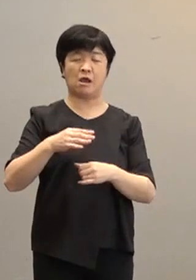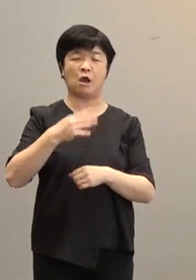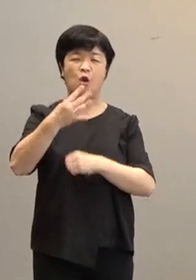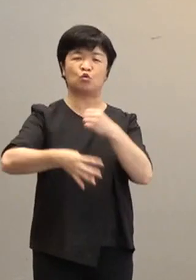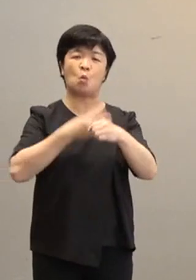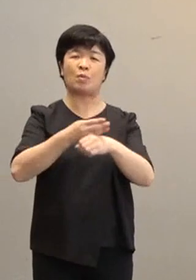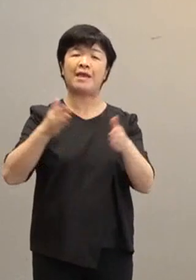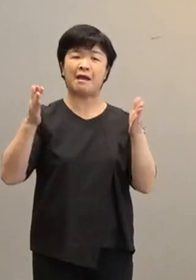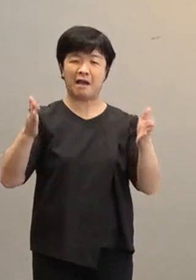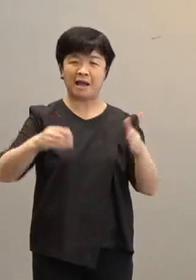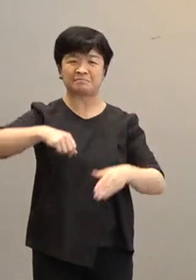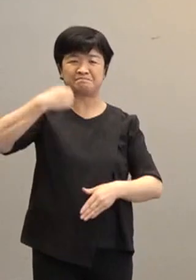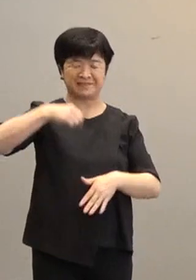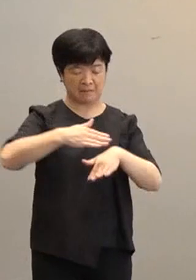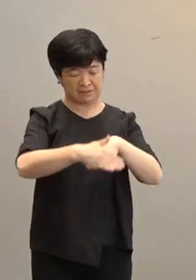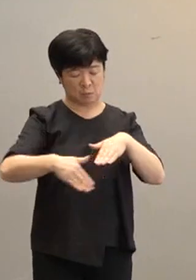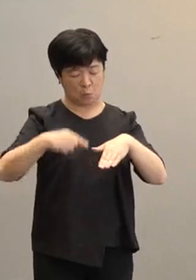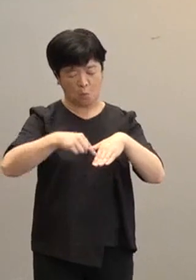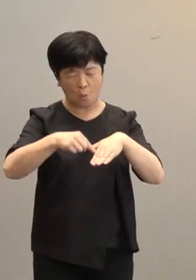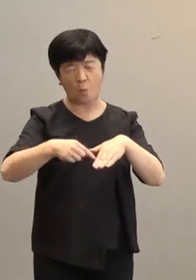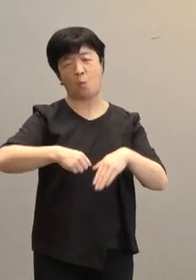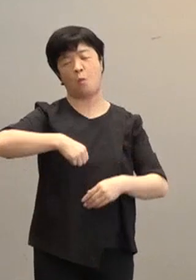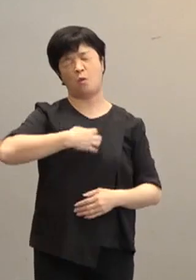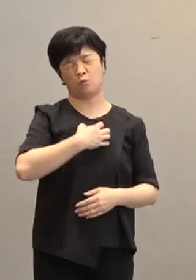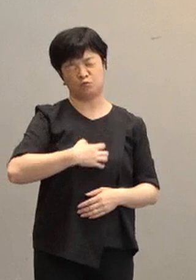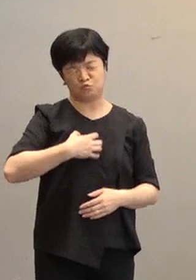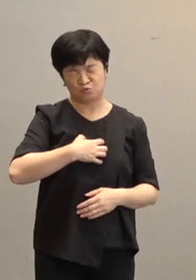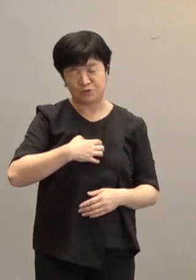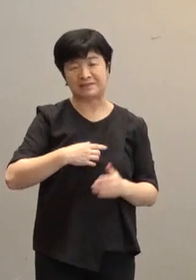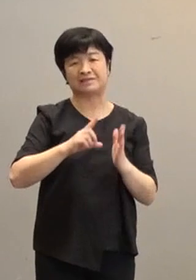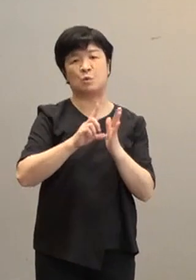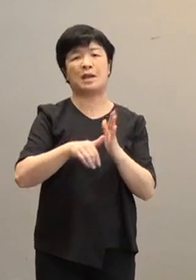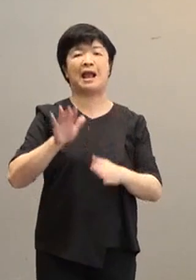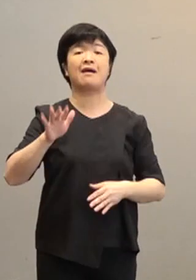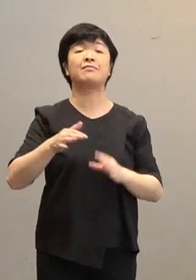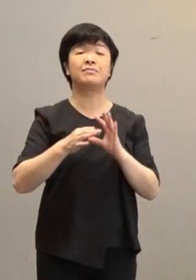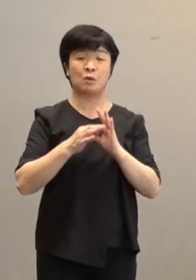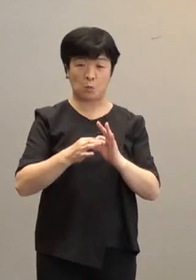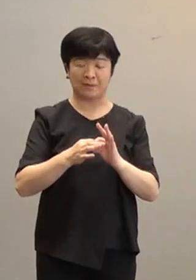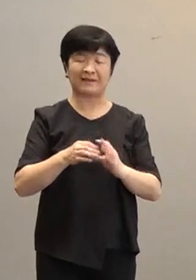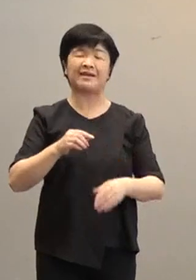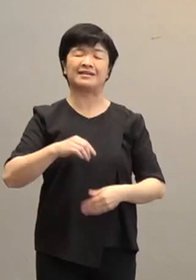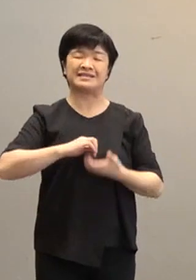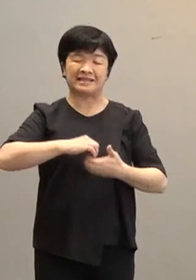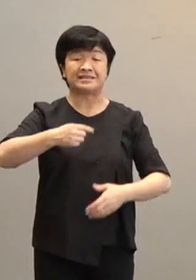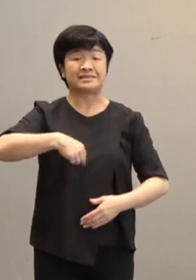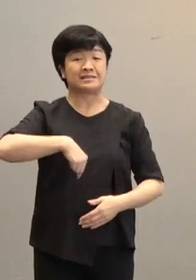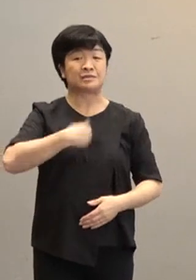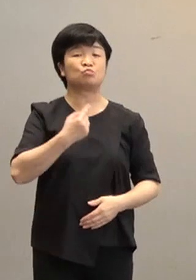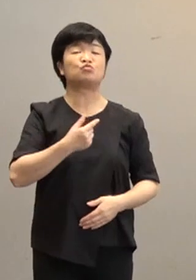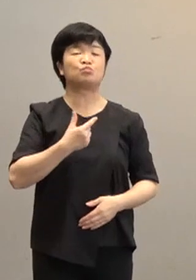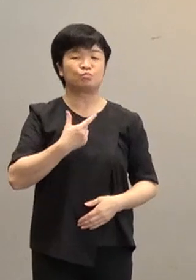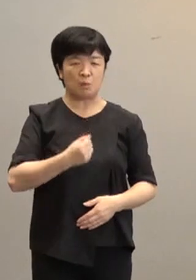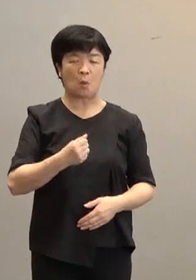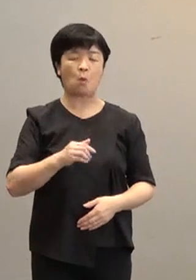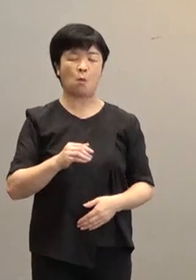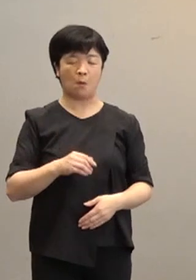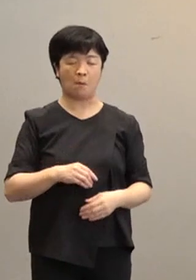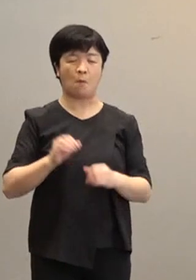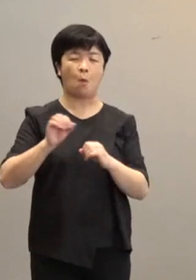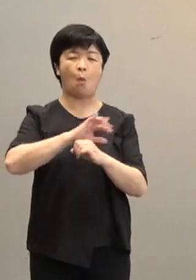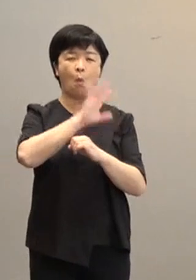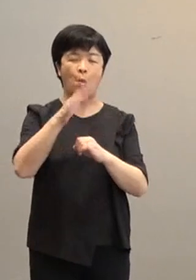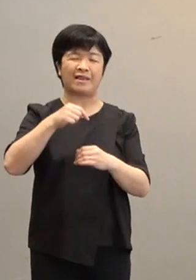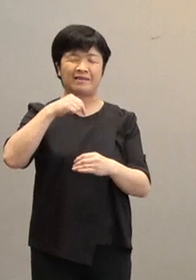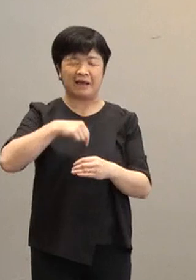心にですね、苦しい時期が続いてまいりましたので、ぜひご自身もこれまでコロナの中で思い切